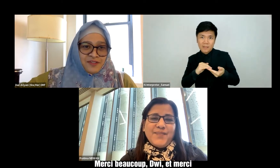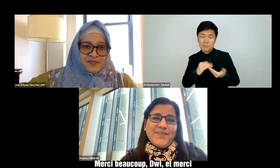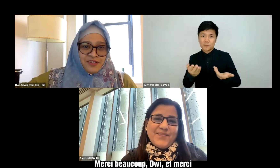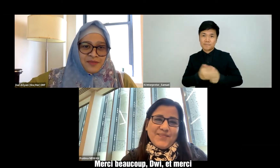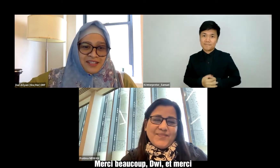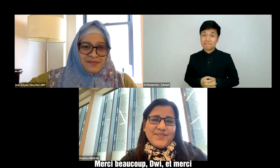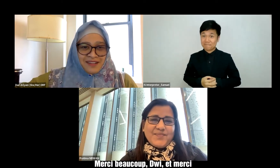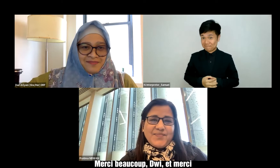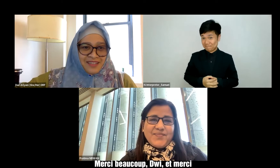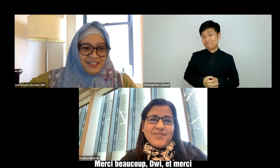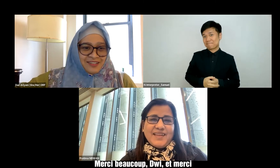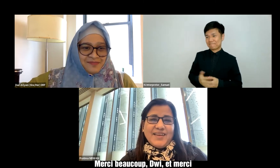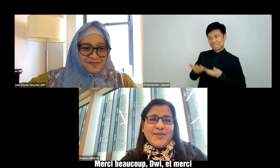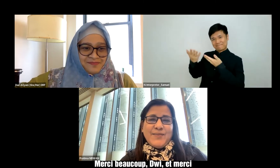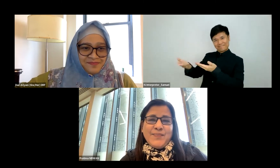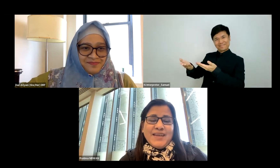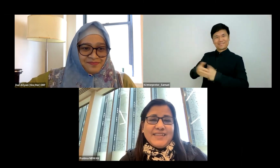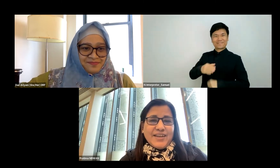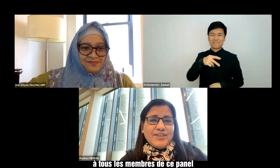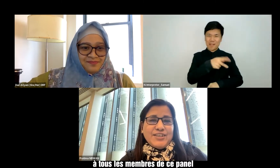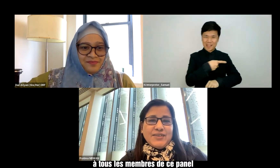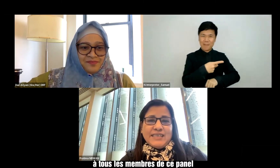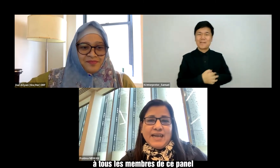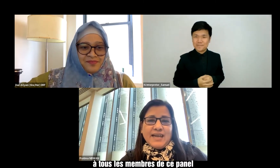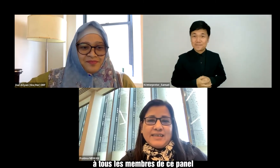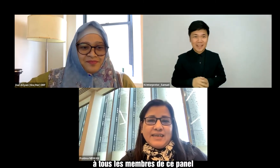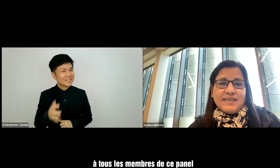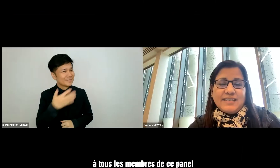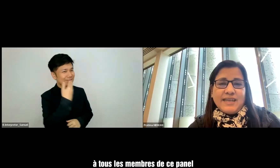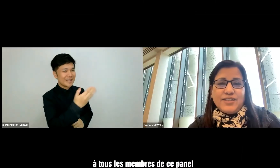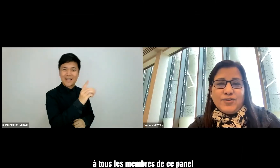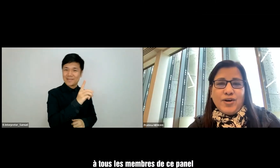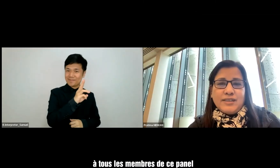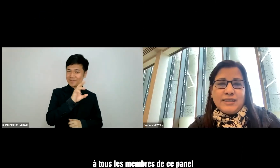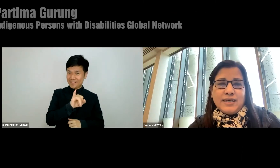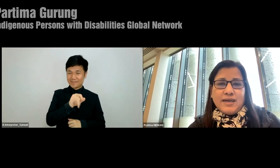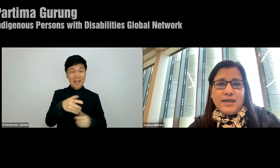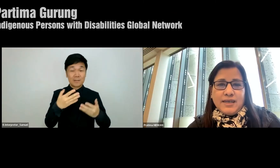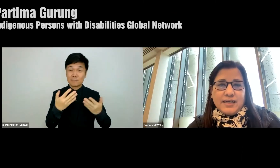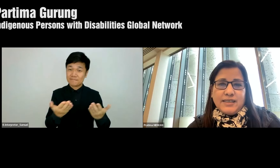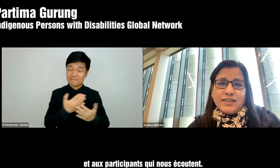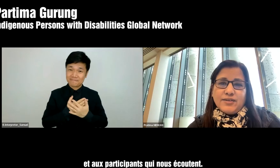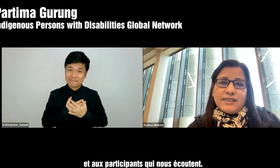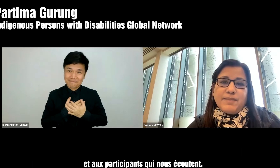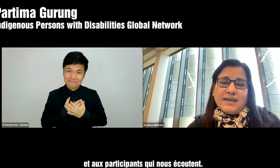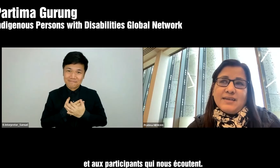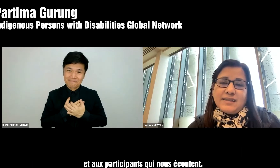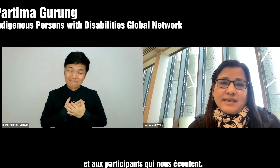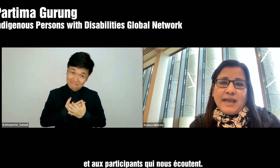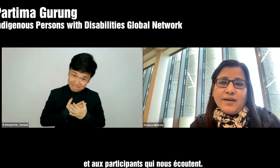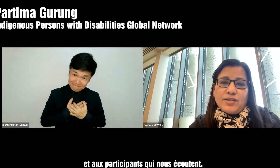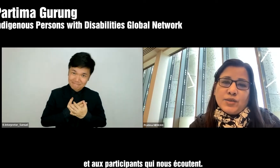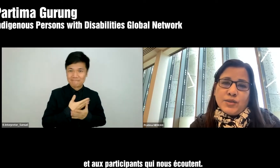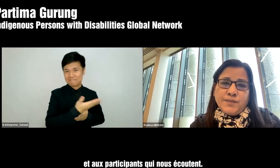prenantes peuvent apprendre de ces femmes. Vous avez la parole. Merci. Merci beaucoup, Dwi, et merci à tous